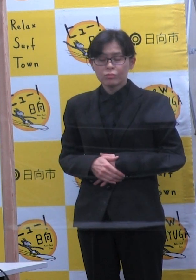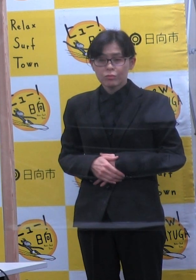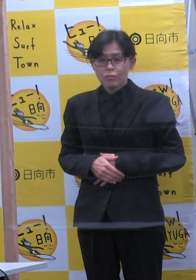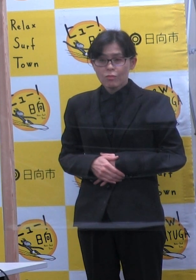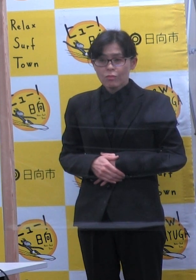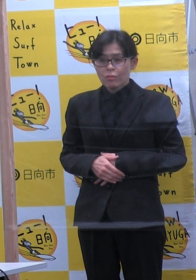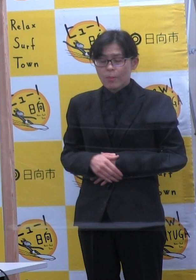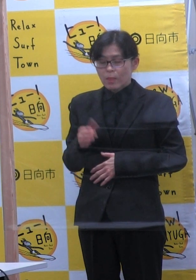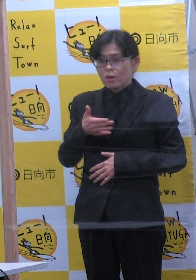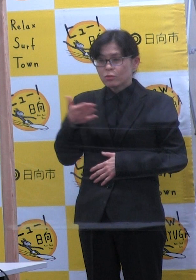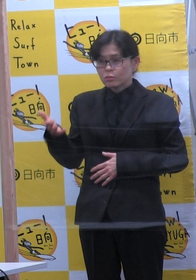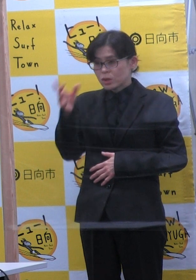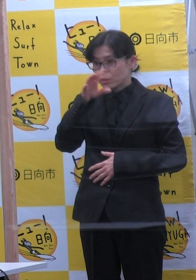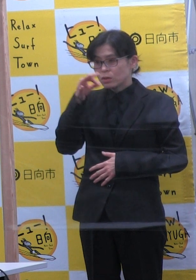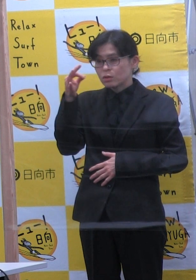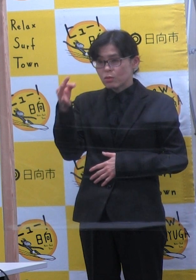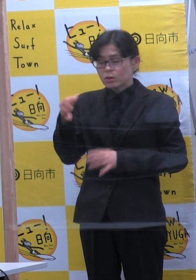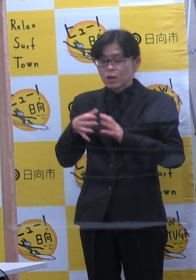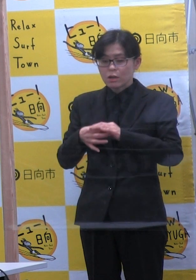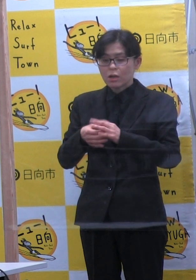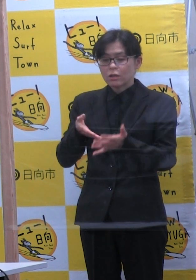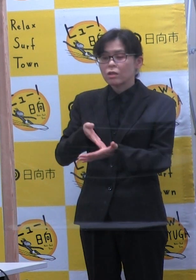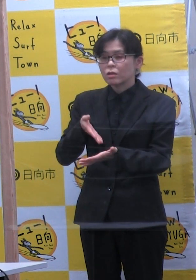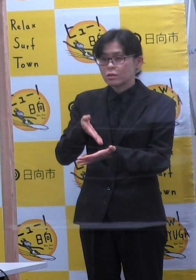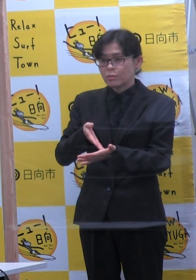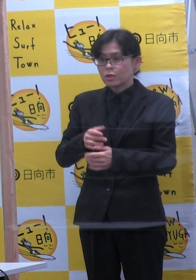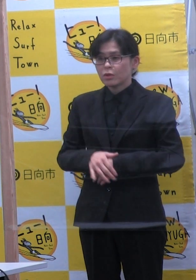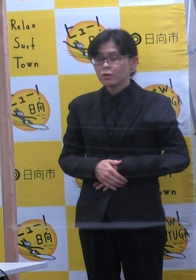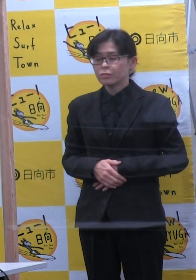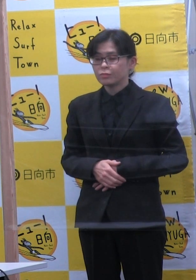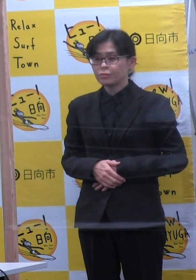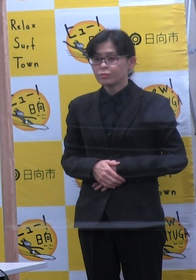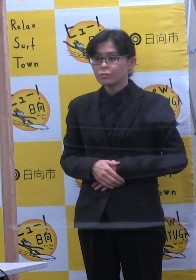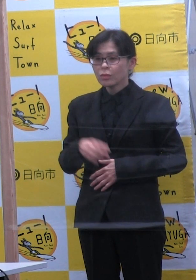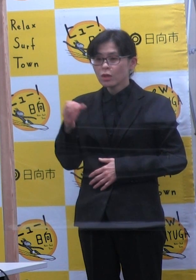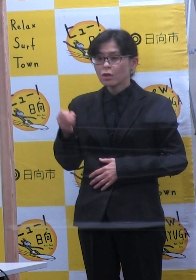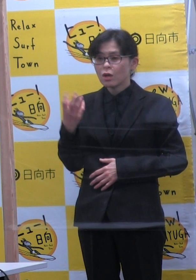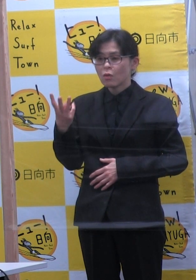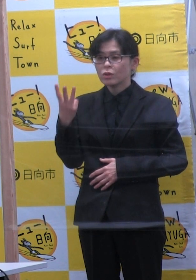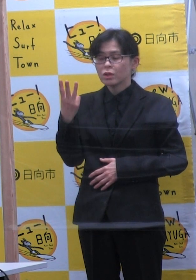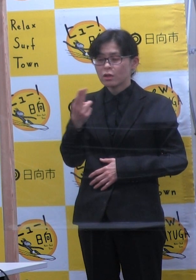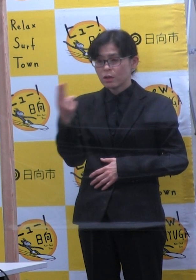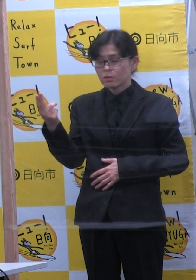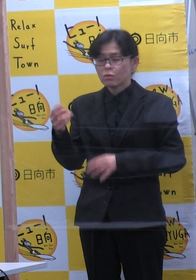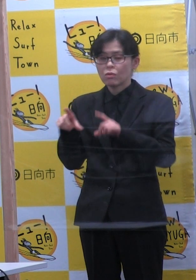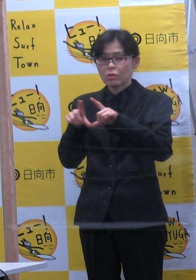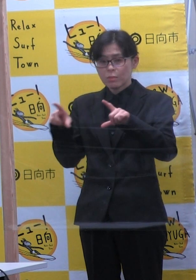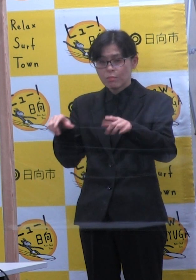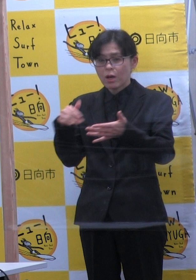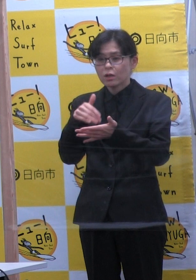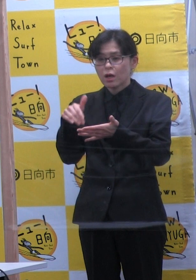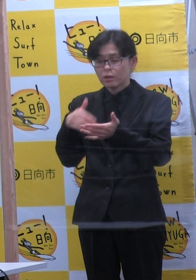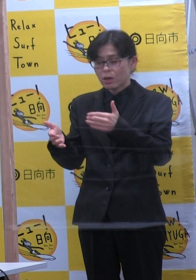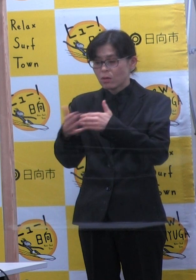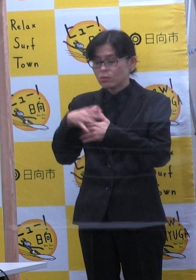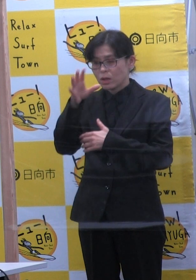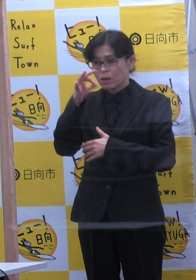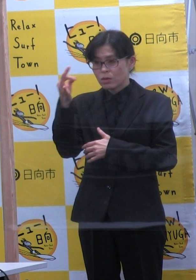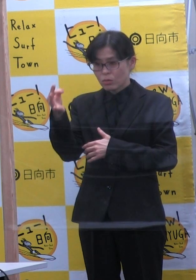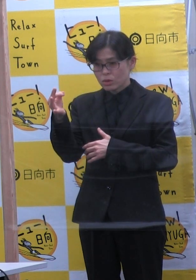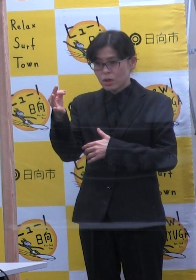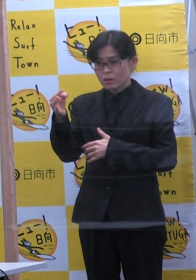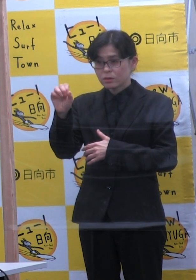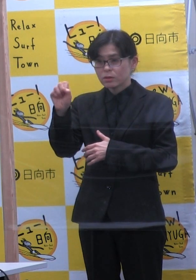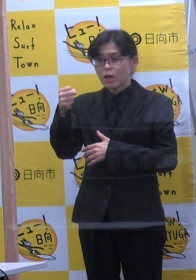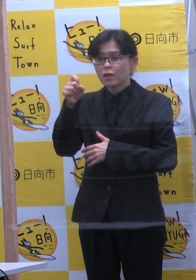次に予算関連について説明をします。令和3年度一般会計補正予算第